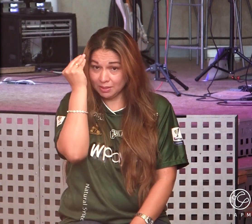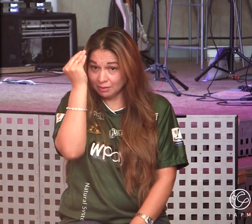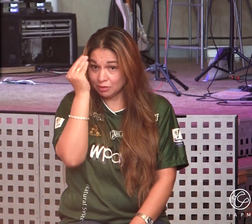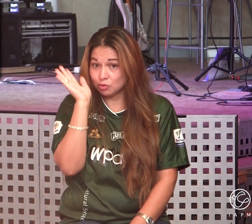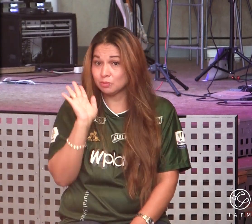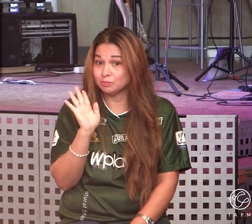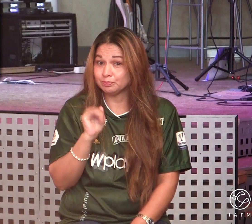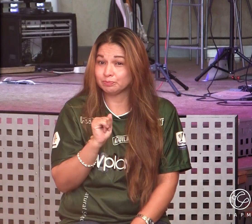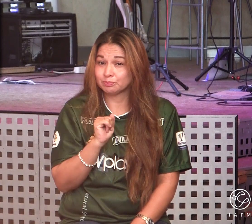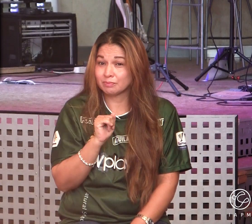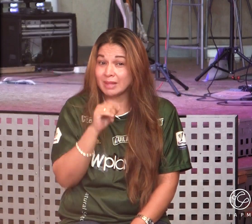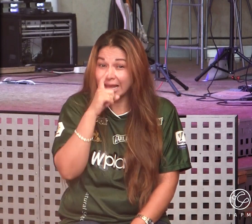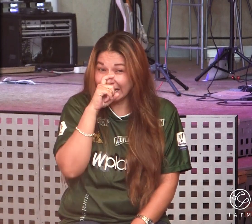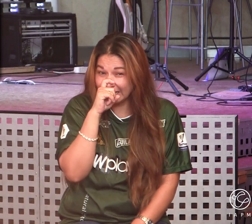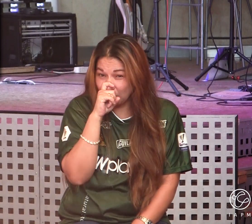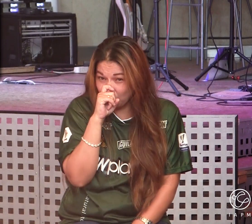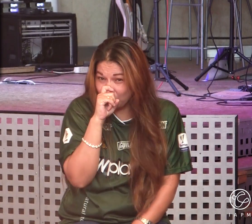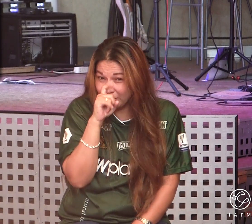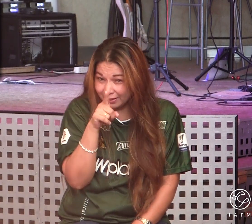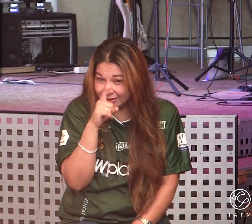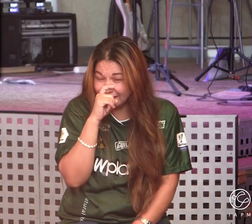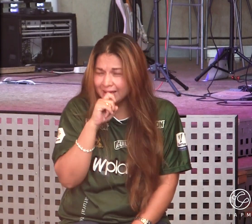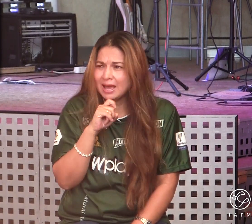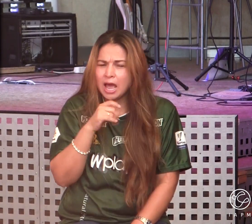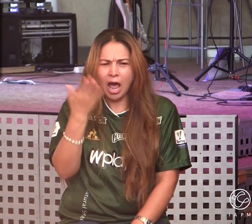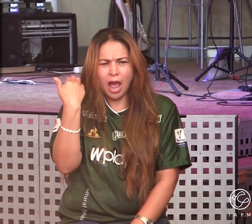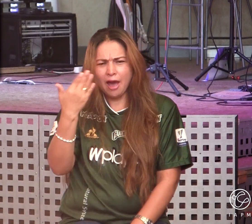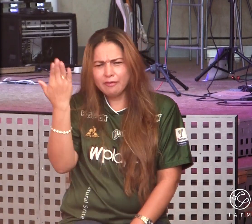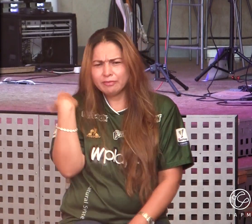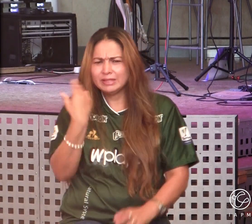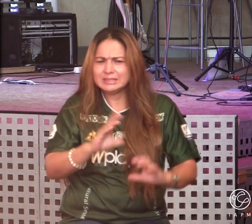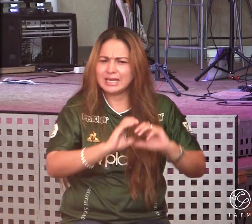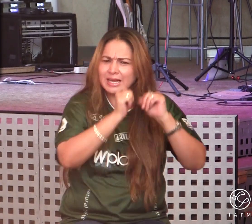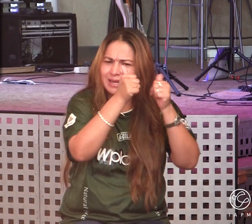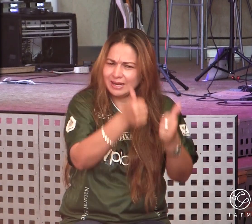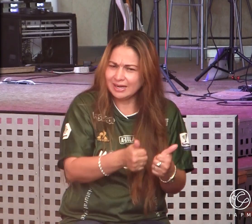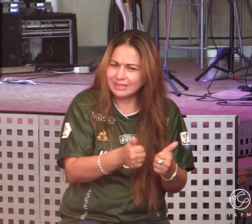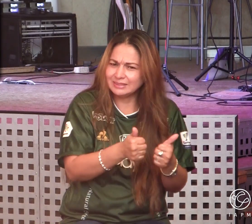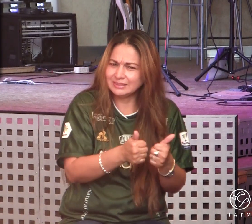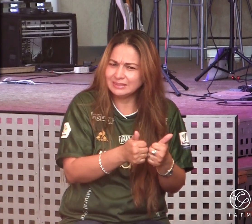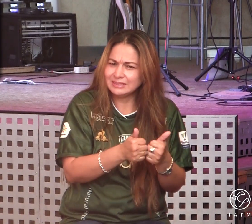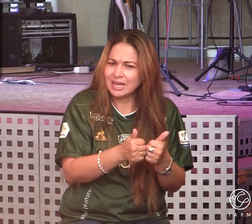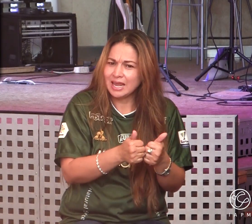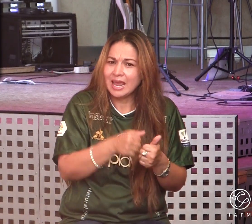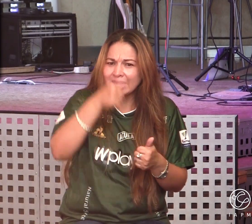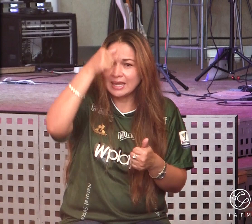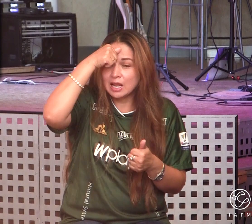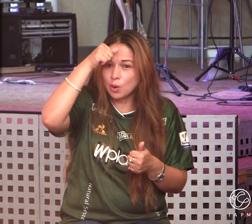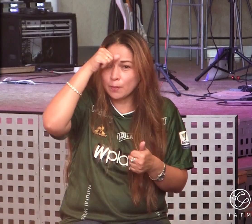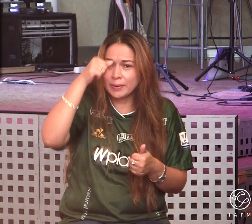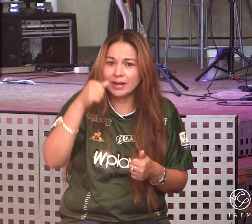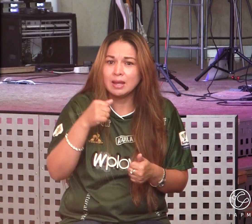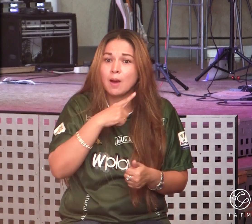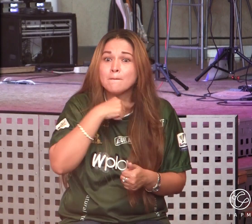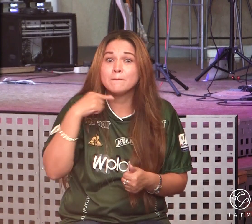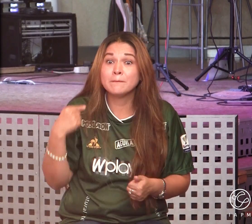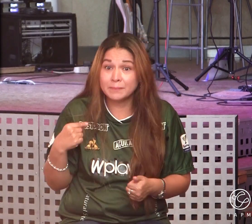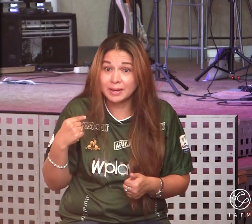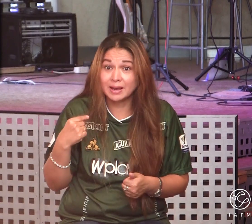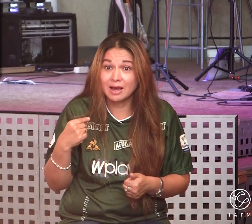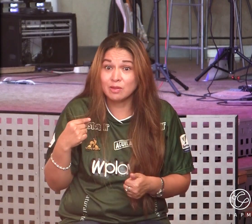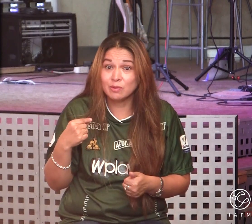Dios echa afuera al hombre, es un acto fuerte, agresivo, dice que lo echó, y además de eso puso